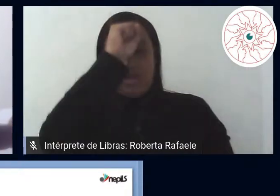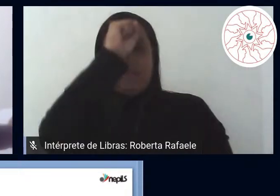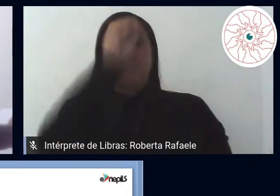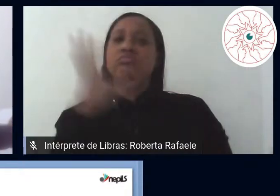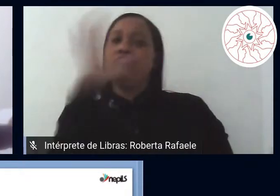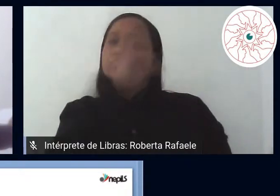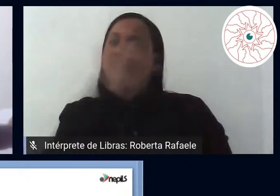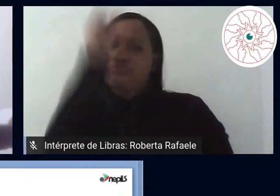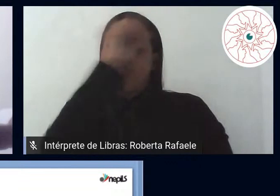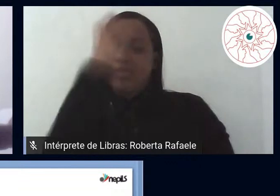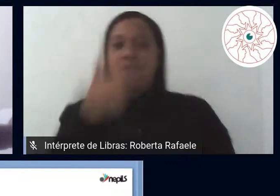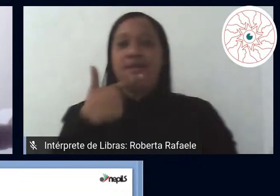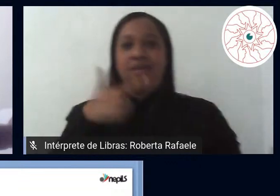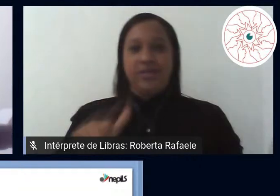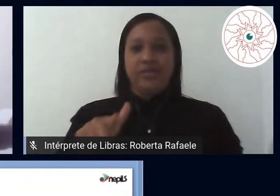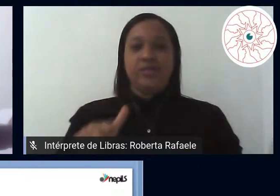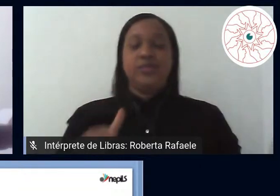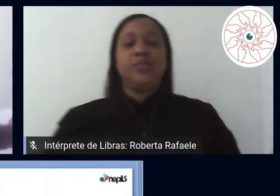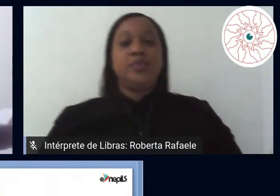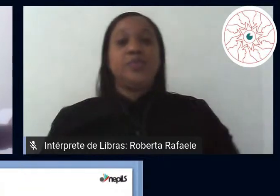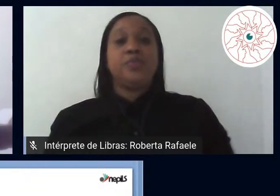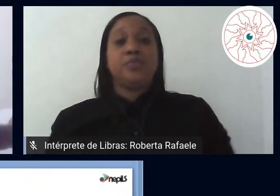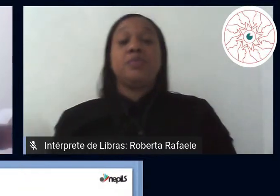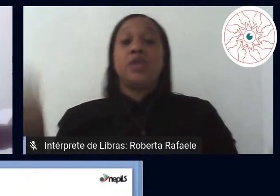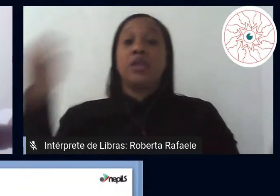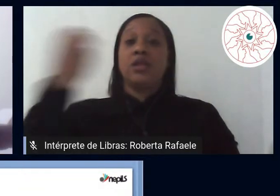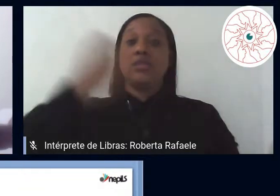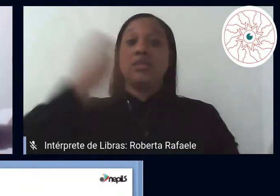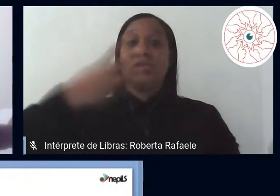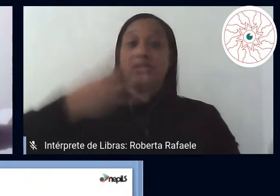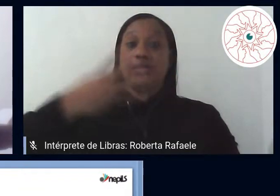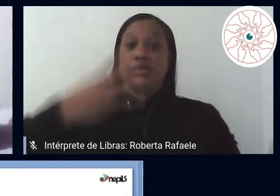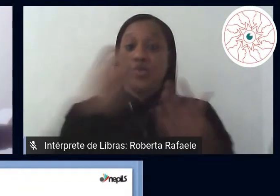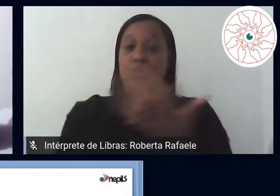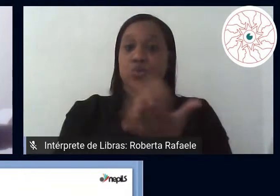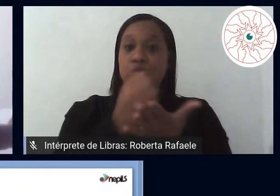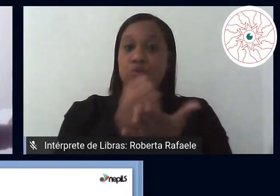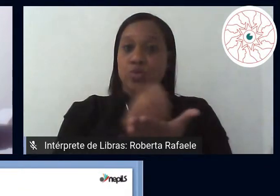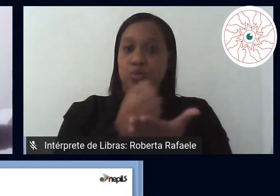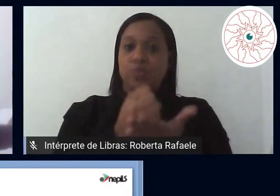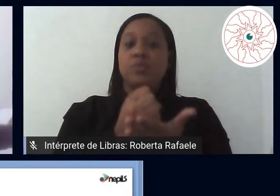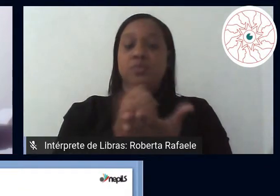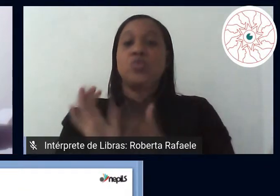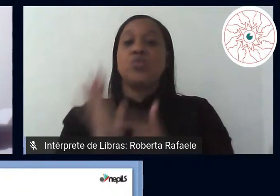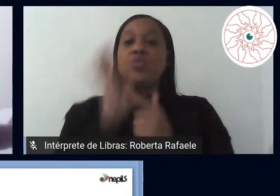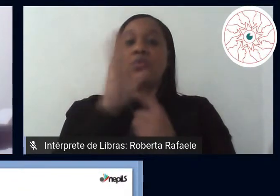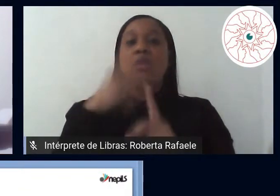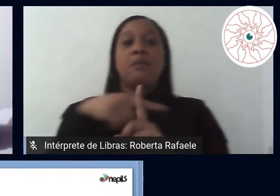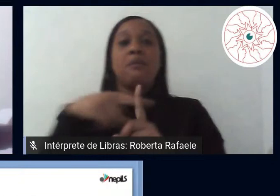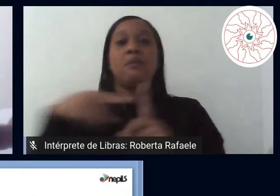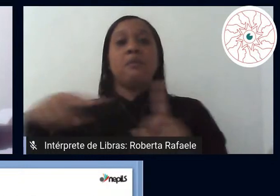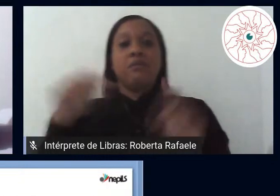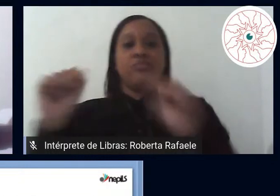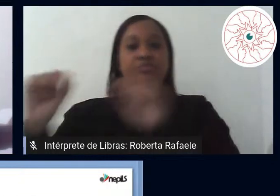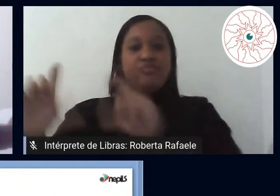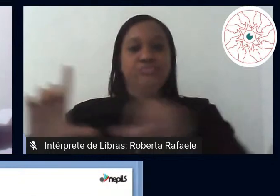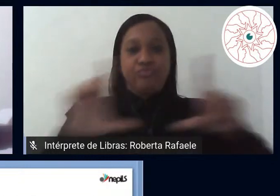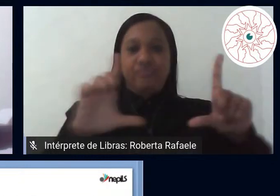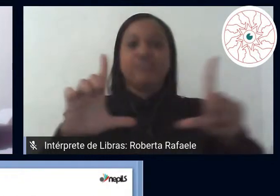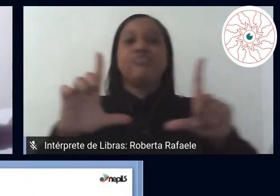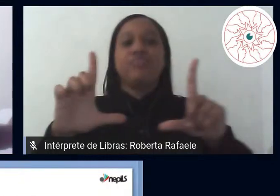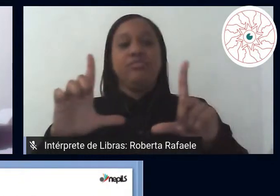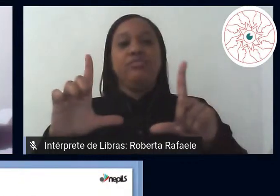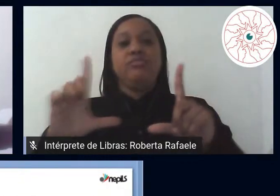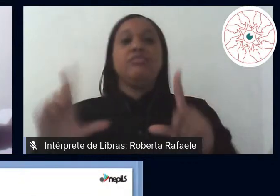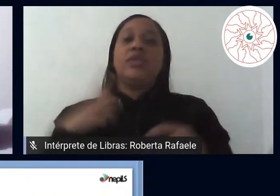tá aprendendo. A terceira versão, ela, né, diminui para metade, como vocês podem ver no próximo slide, e nós não